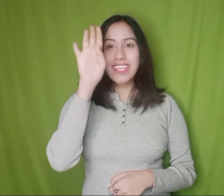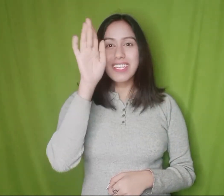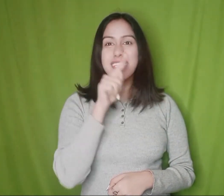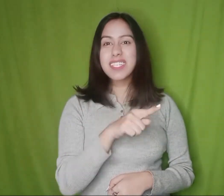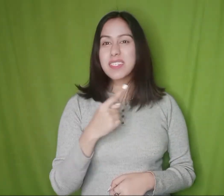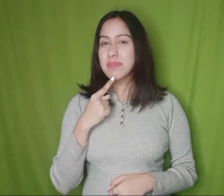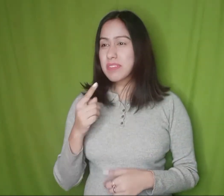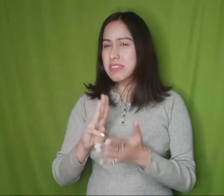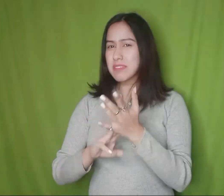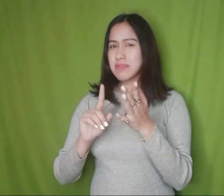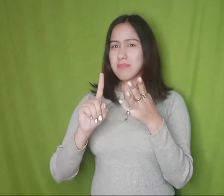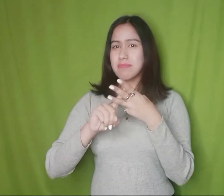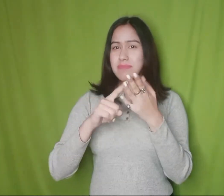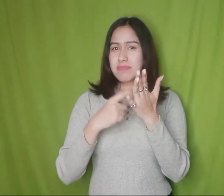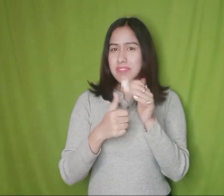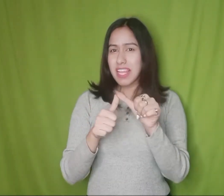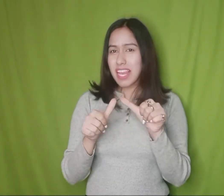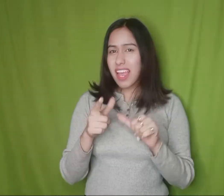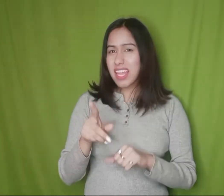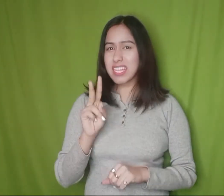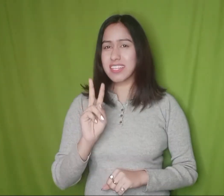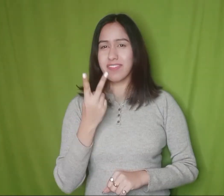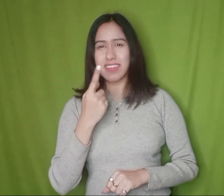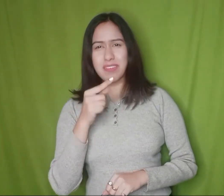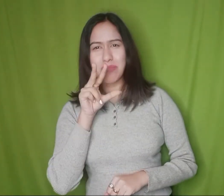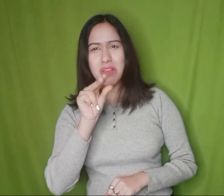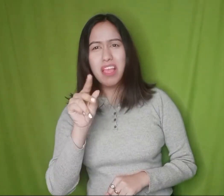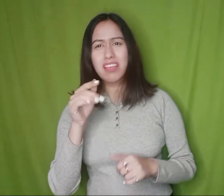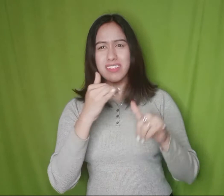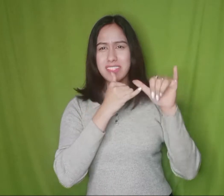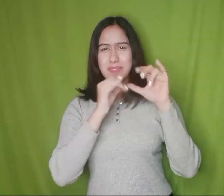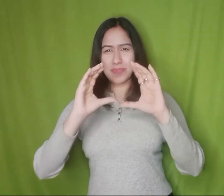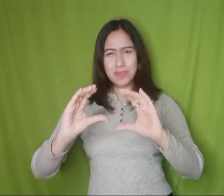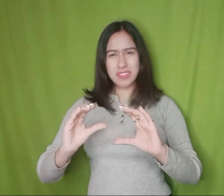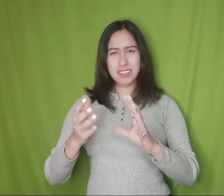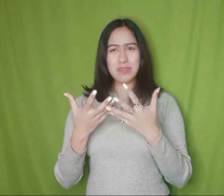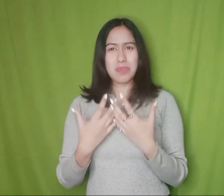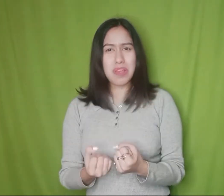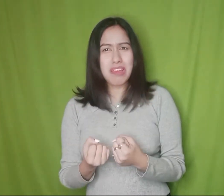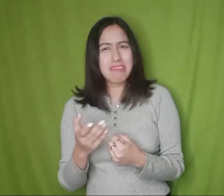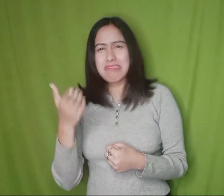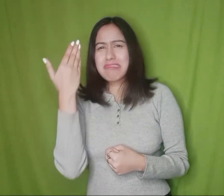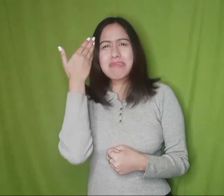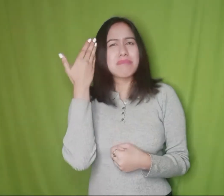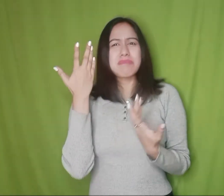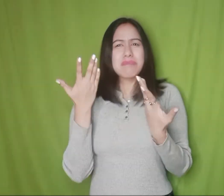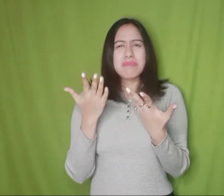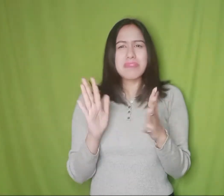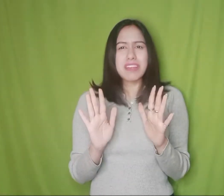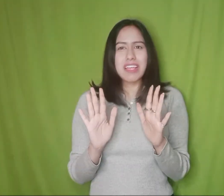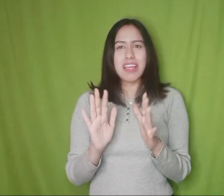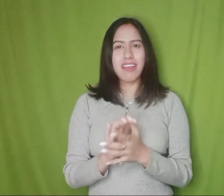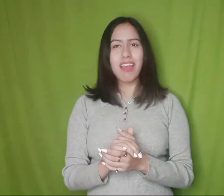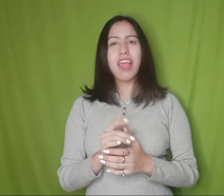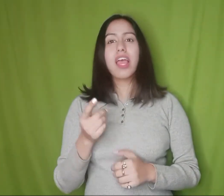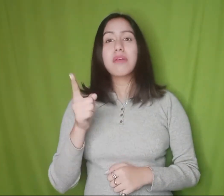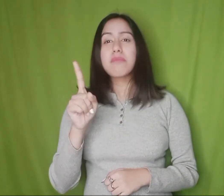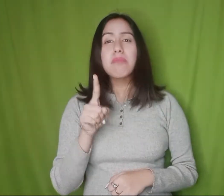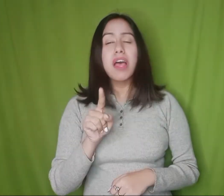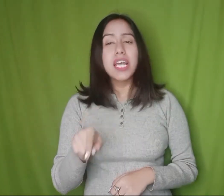रानी सा को सूझ ही नहीं रहा था कि क्या कहें। मीरा ने आज तक ऐसी अटपटी बात कभी की ही नहीं थी। वो छोटी थी